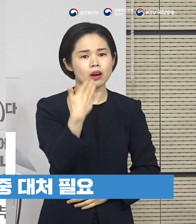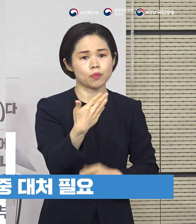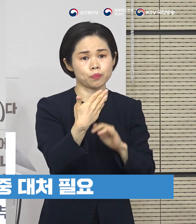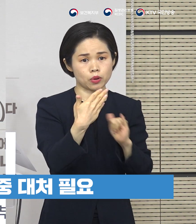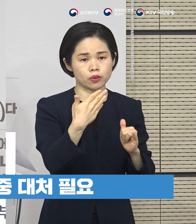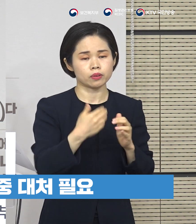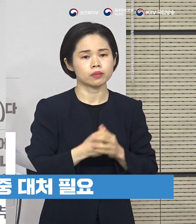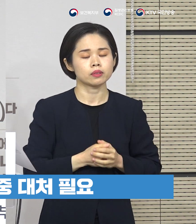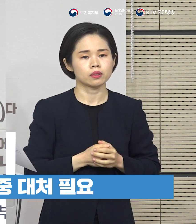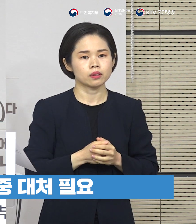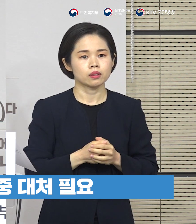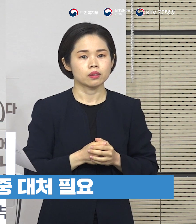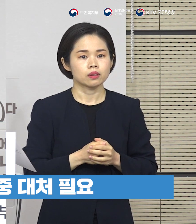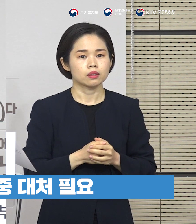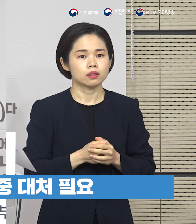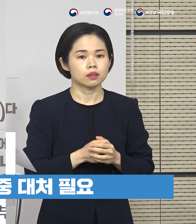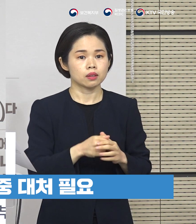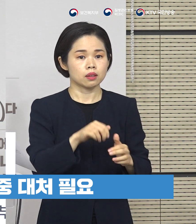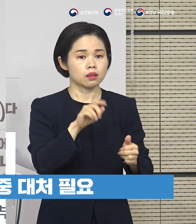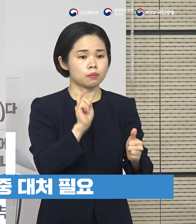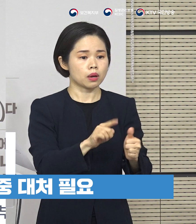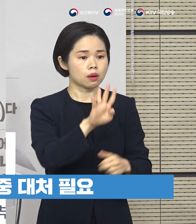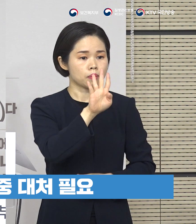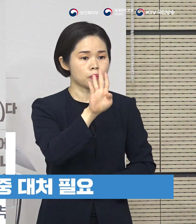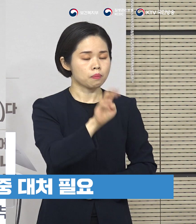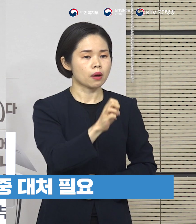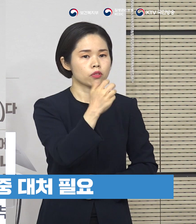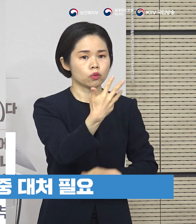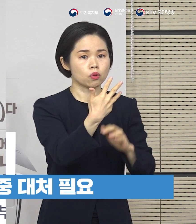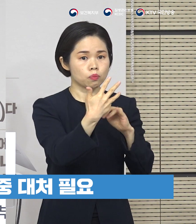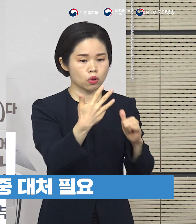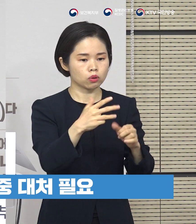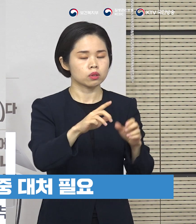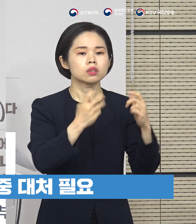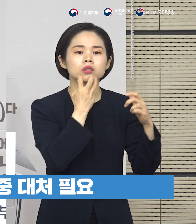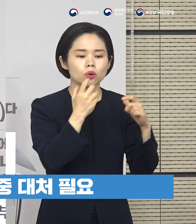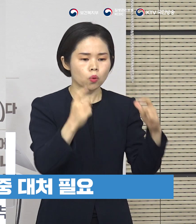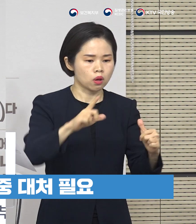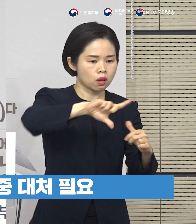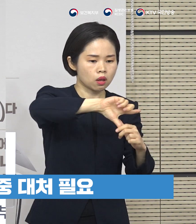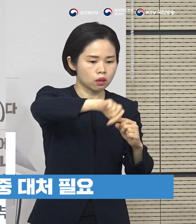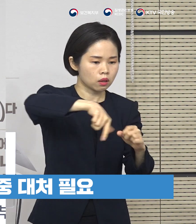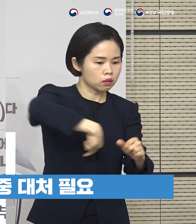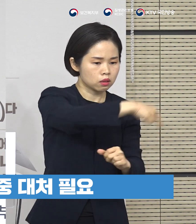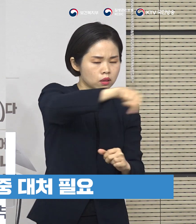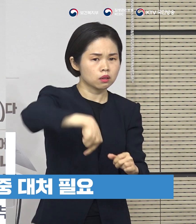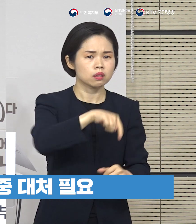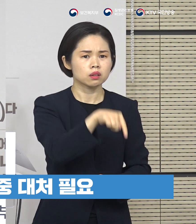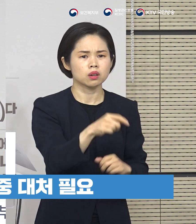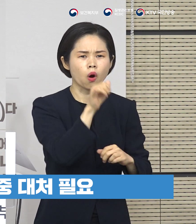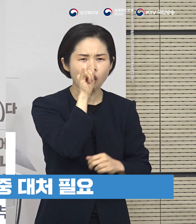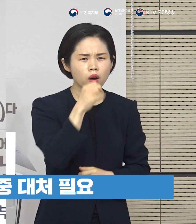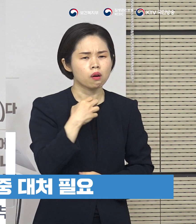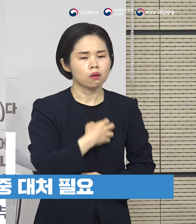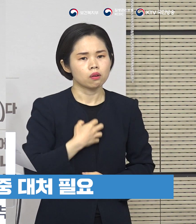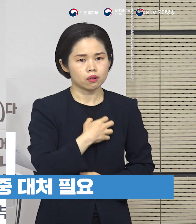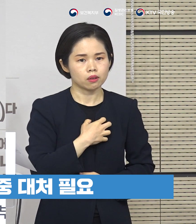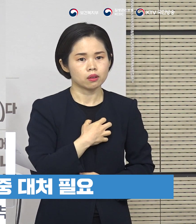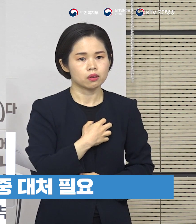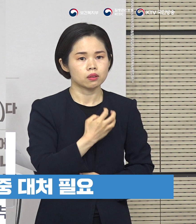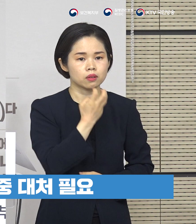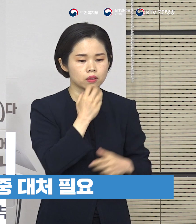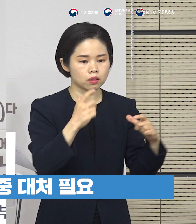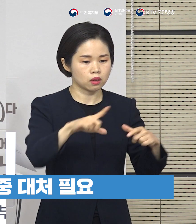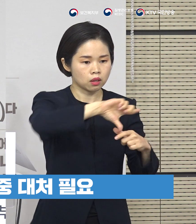수는 49명입니다. 거의 모든 확진자인 48명이 수도권에 집중되어 더욱